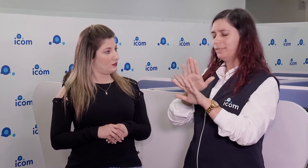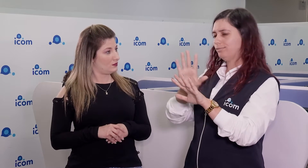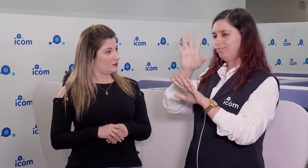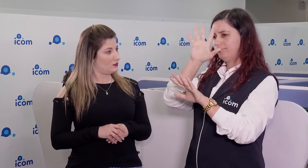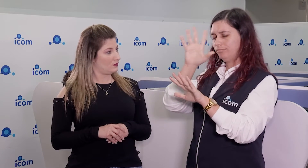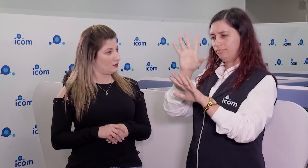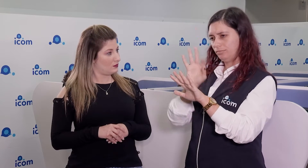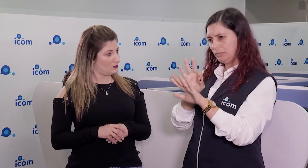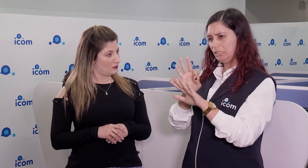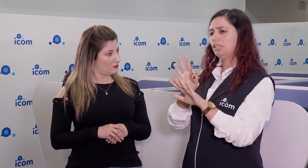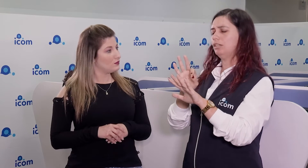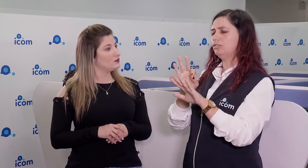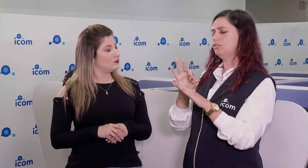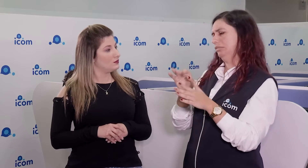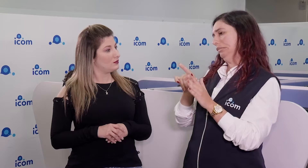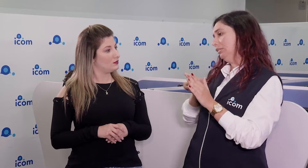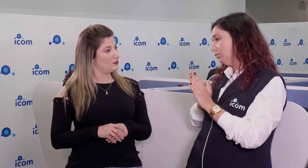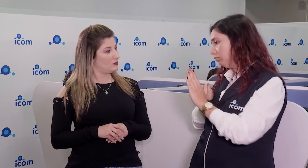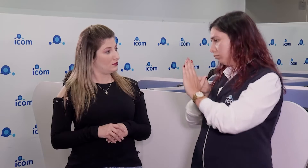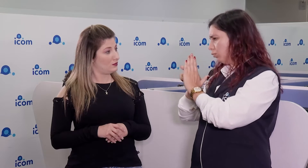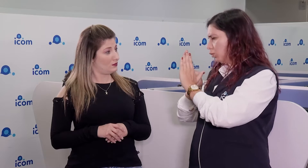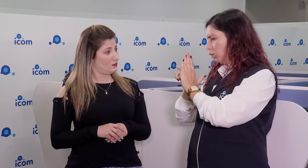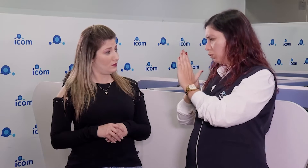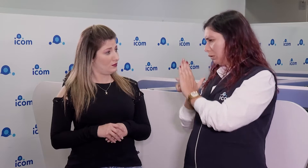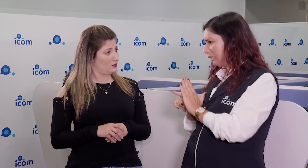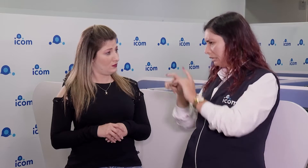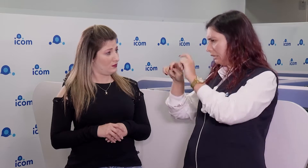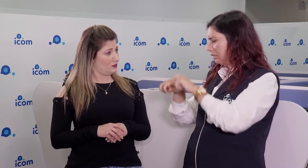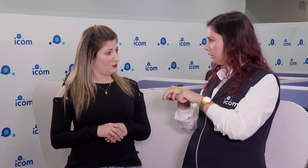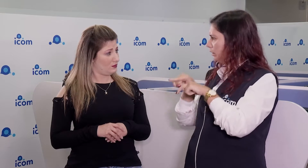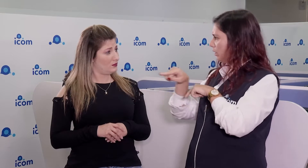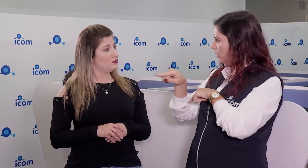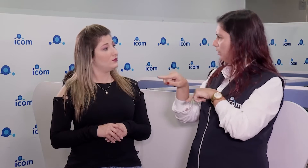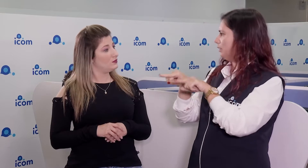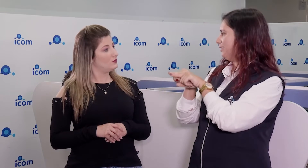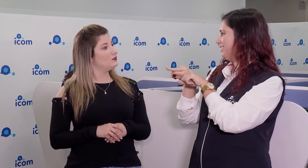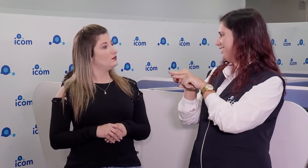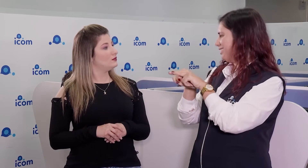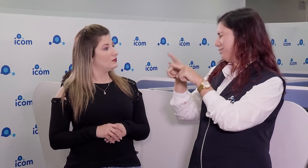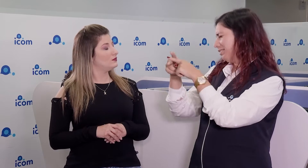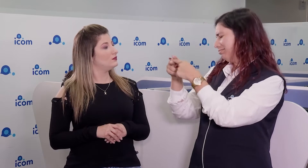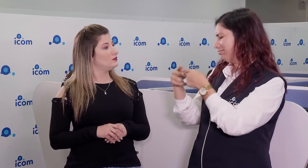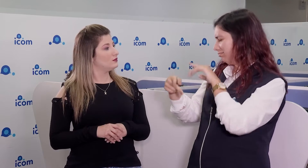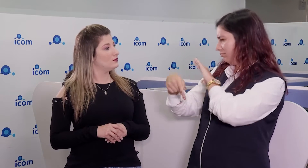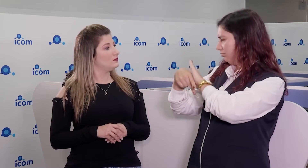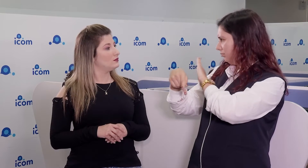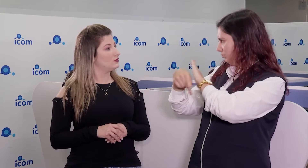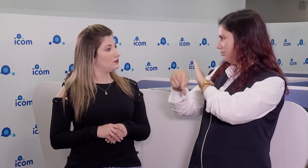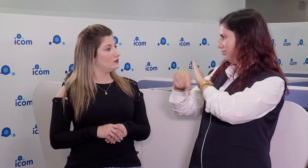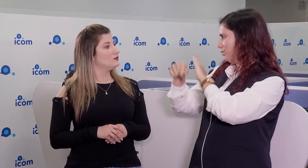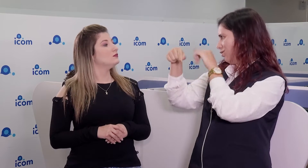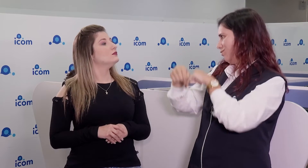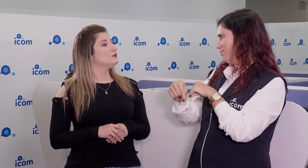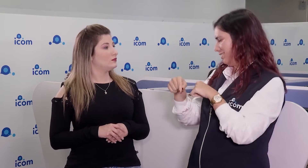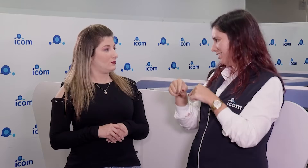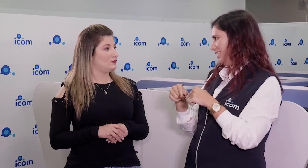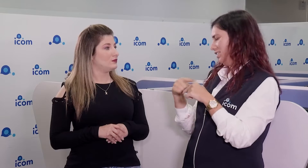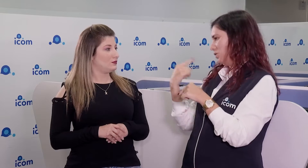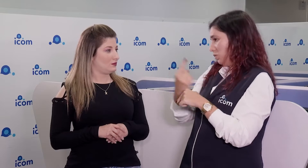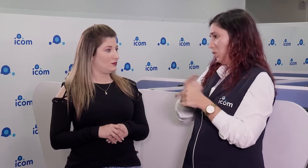de vídeo, se eu não entendi, aí também eu posso pesquisar ali, direto dentro do sistema tem uma ferramenta, né,